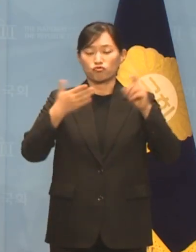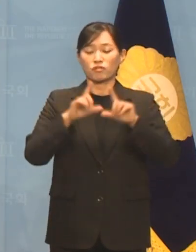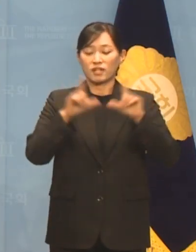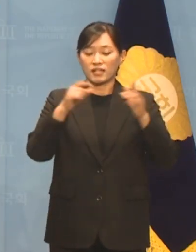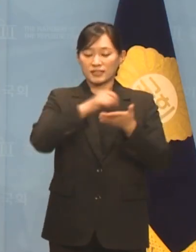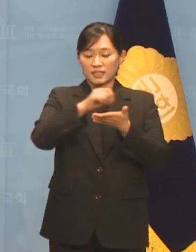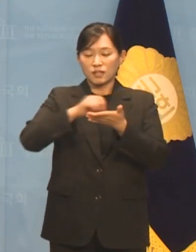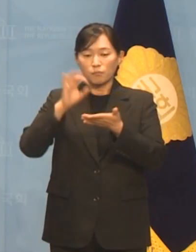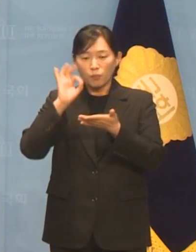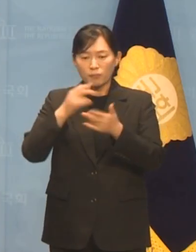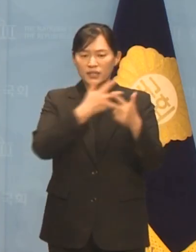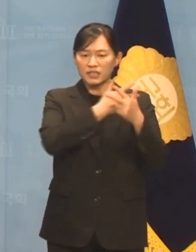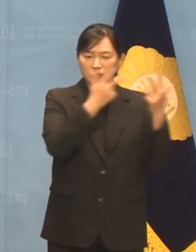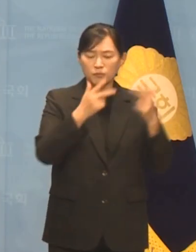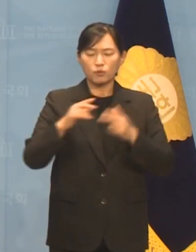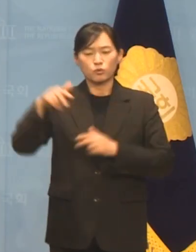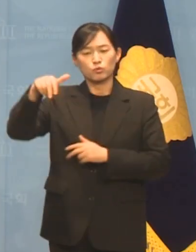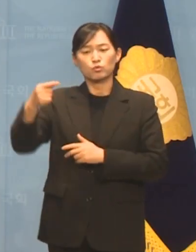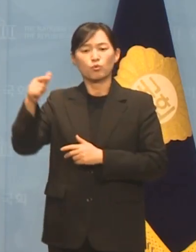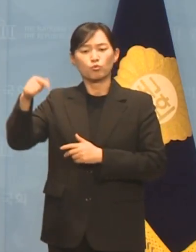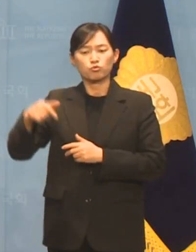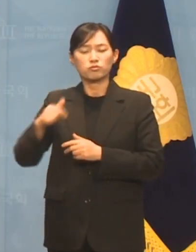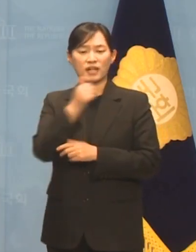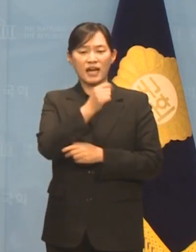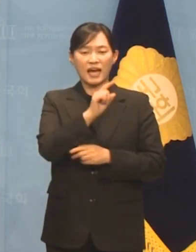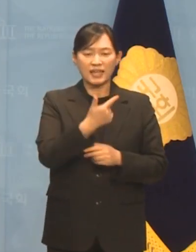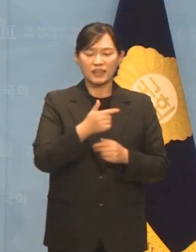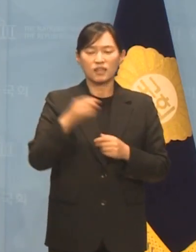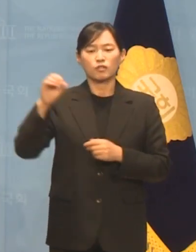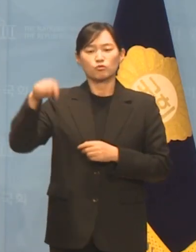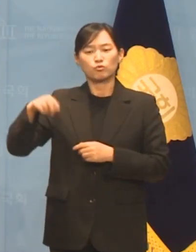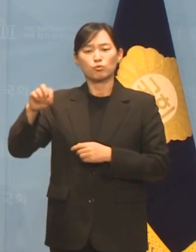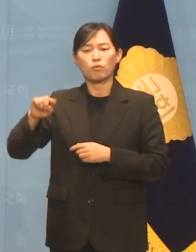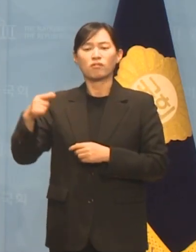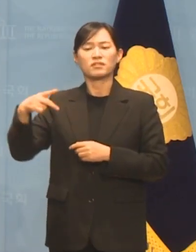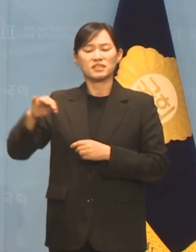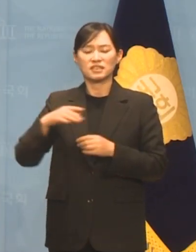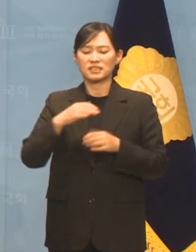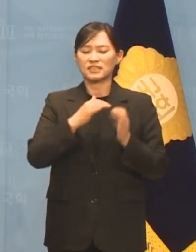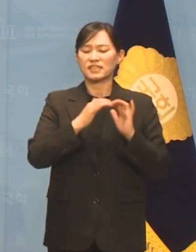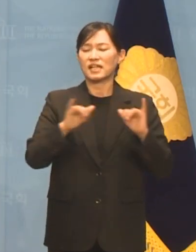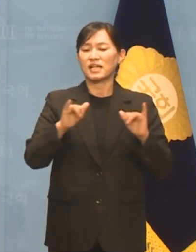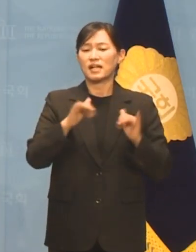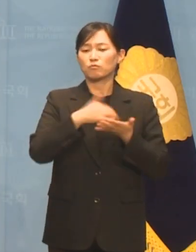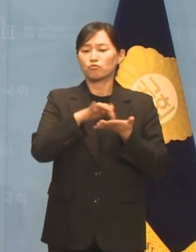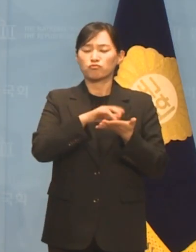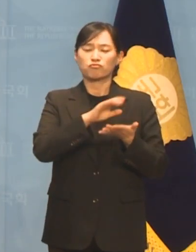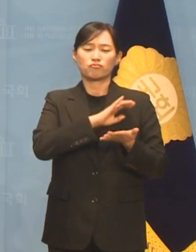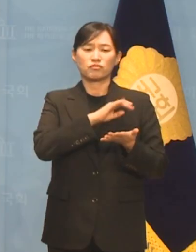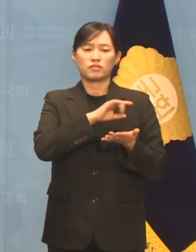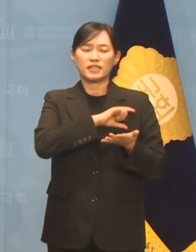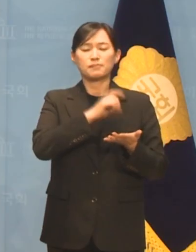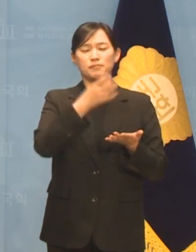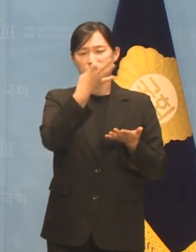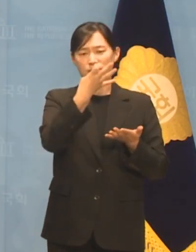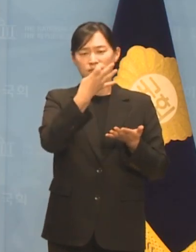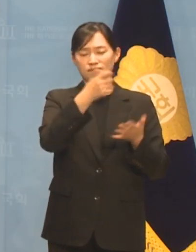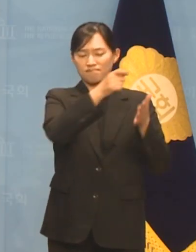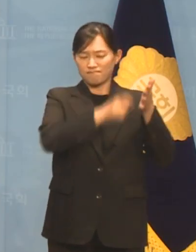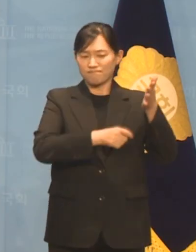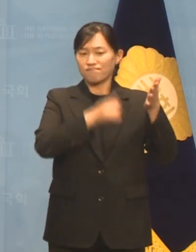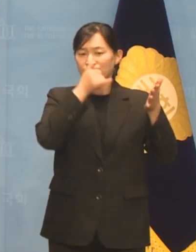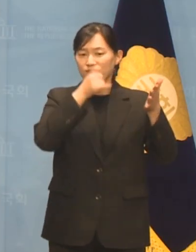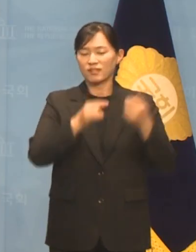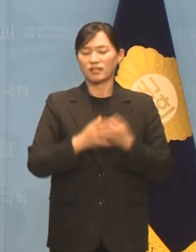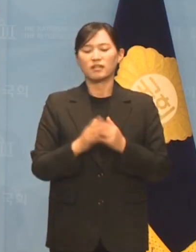메모에는 이재명, 조국, 한동훈, 우원식 등 14명의 이름이 기록되었습니다. 여 전 사령관은 이를